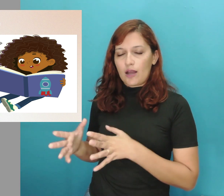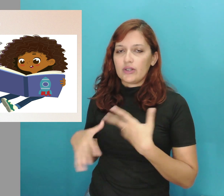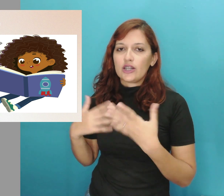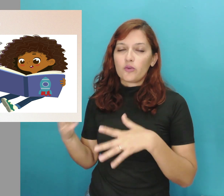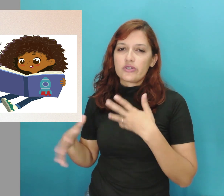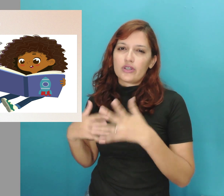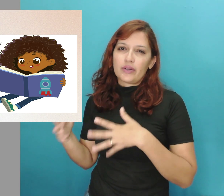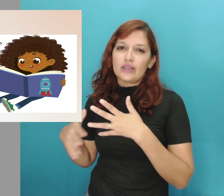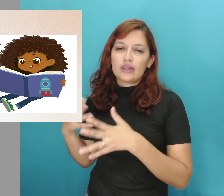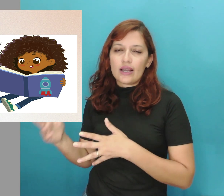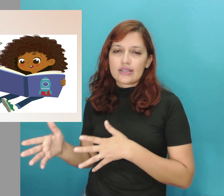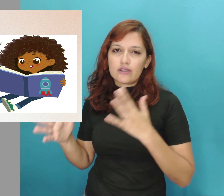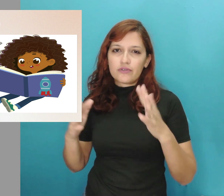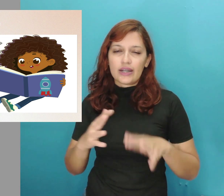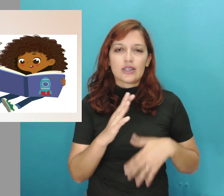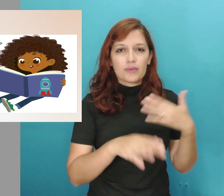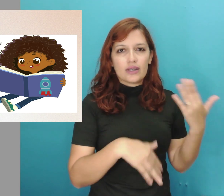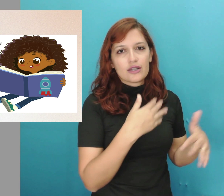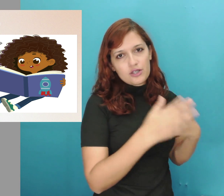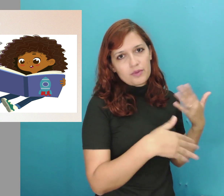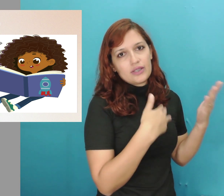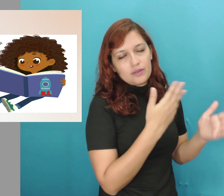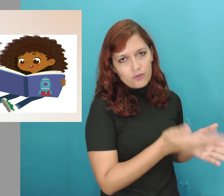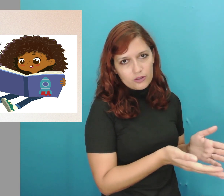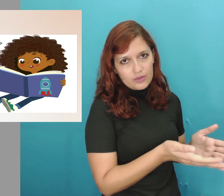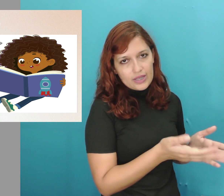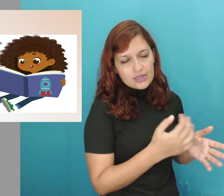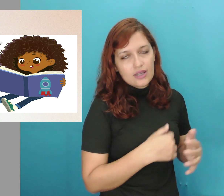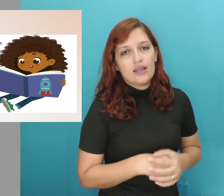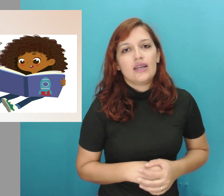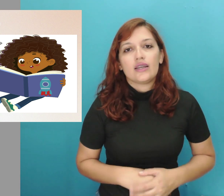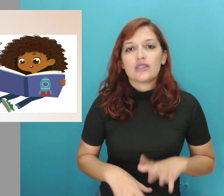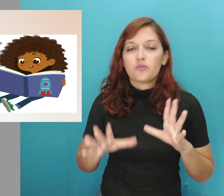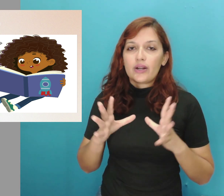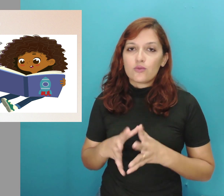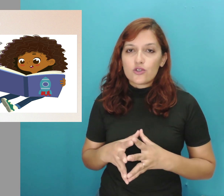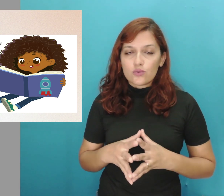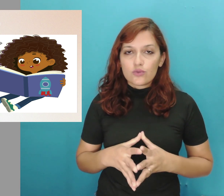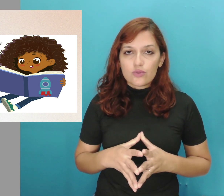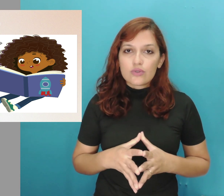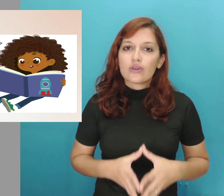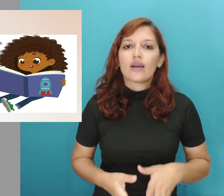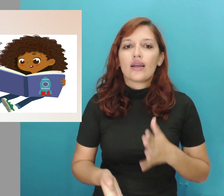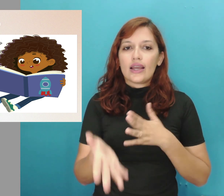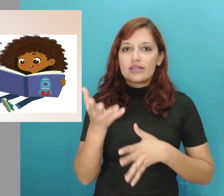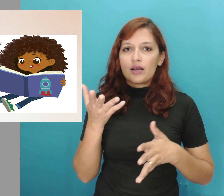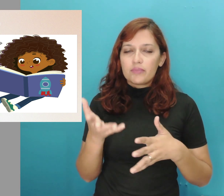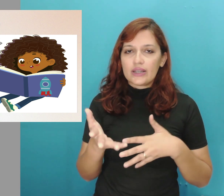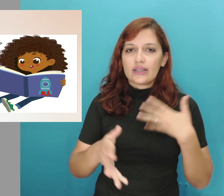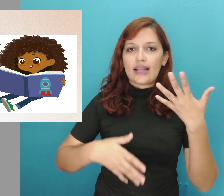maneira como a gente aprende inglês é diferente da maneira que a gente aprende português. Então, para os surdos, eles aprendem